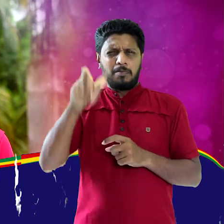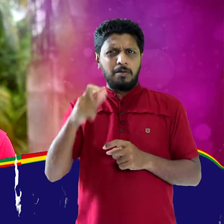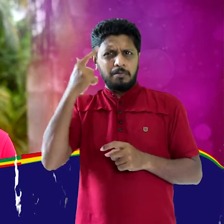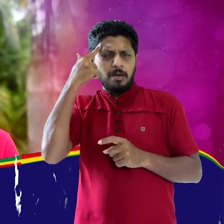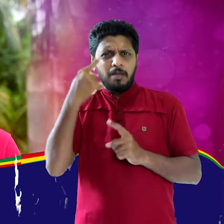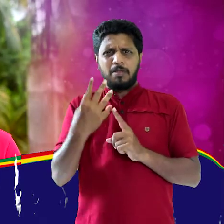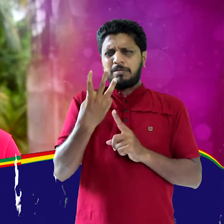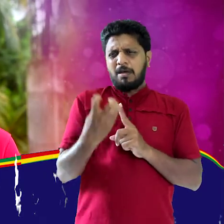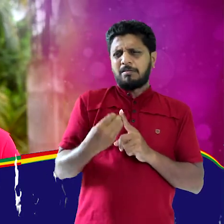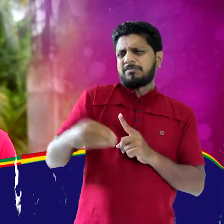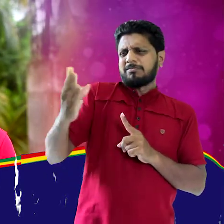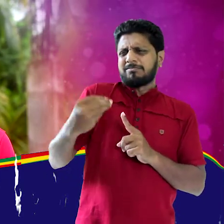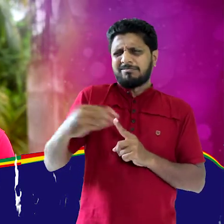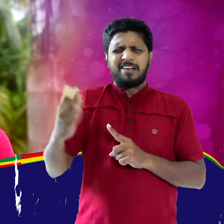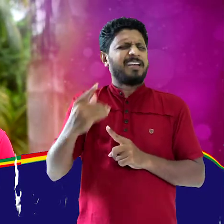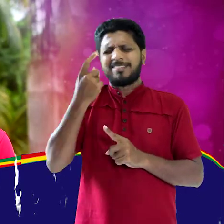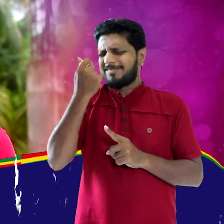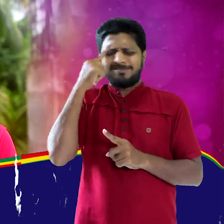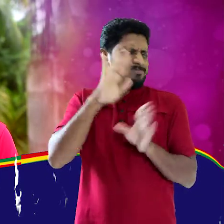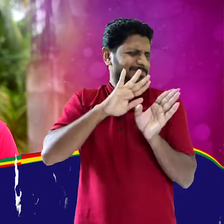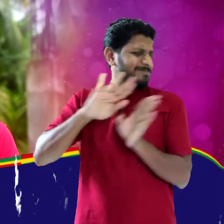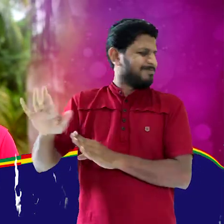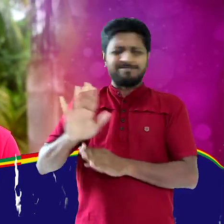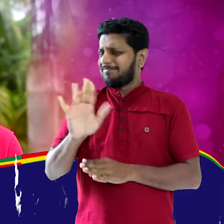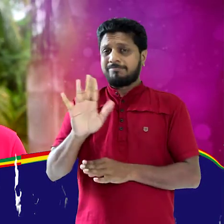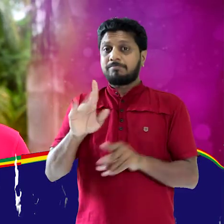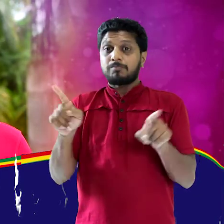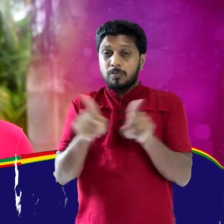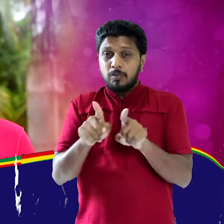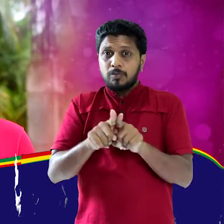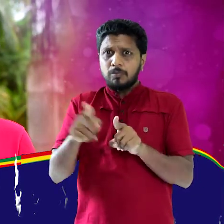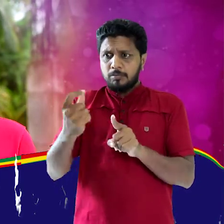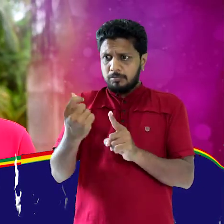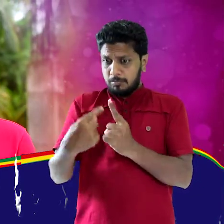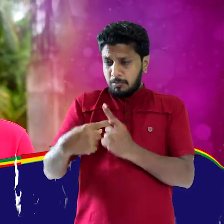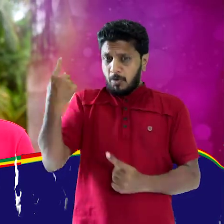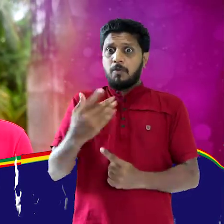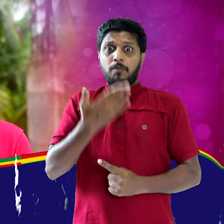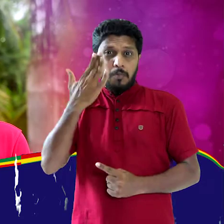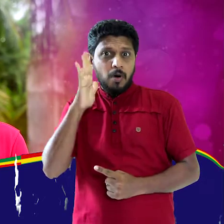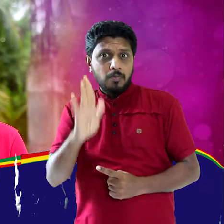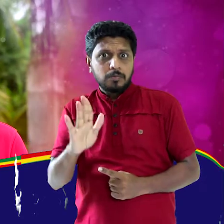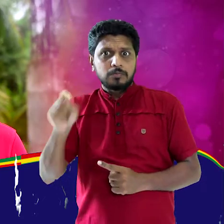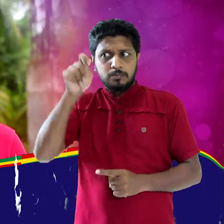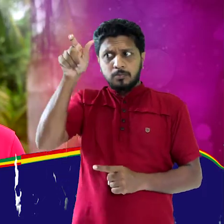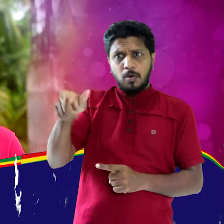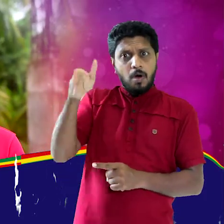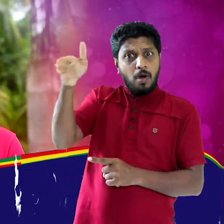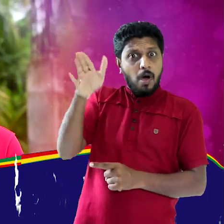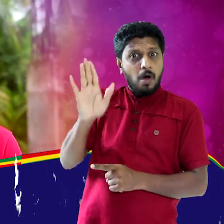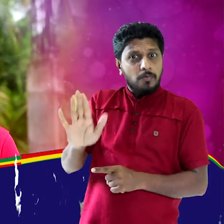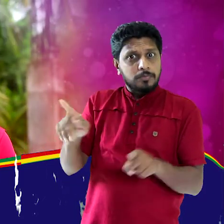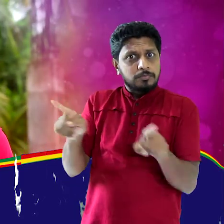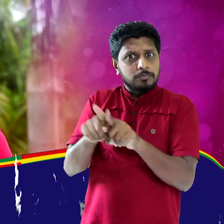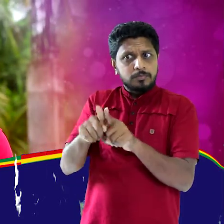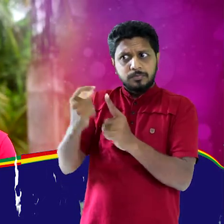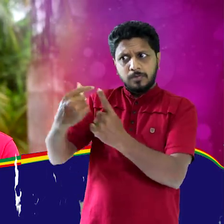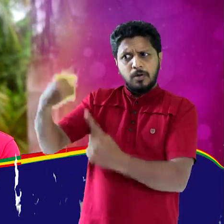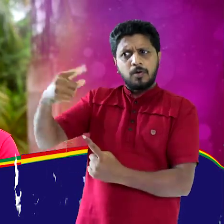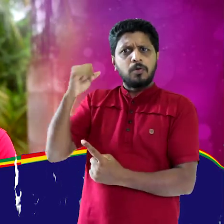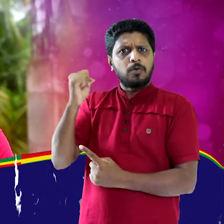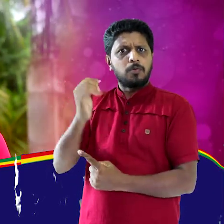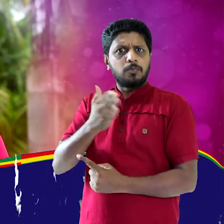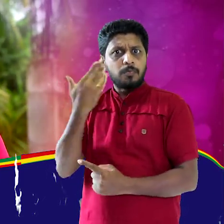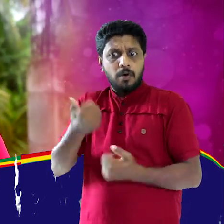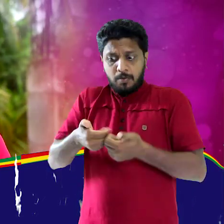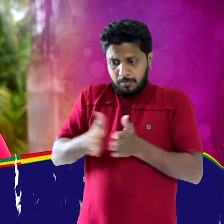යන්න පුළුවන් කමක් නැහැ. ඒ මුදල කිසිසේත් ප්‍රමාණවත් වෙන්නේ නැහැ ඔවුන්ට ජීවත් වෙන්න. ඒ නිසා ඔවුන්ට ආර්ථික මට්ටම නගා සිටවන්න. ඔවුන්ගේ ආර්ථිකය වෙනුවෙන්